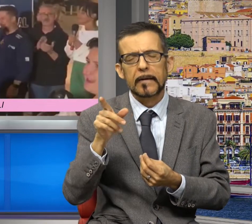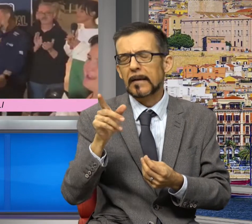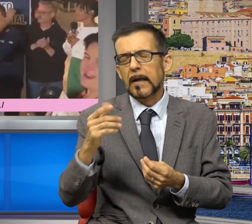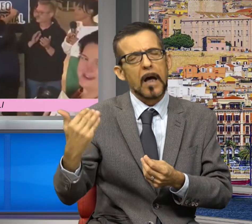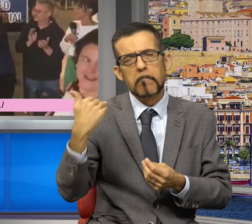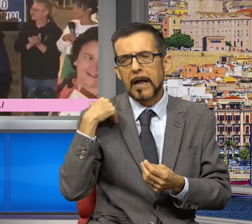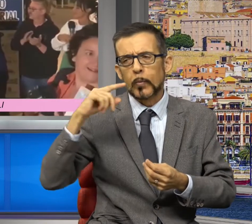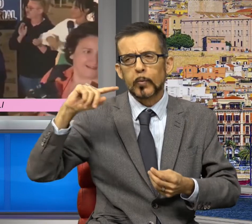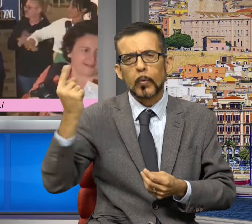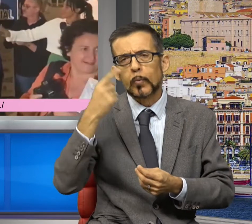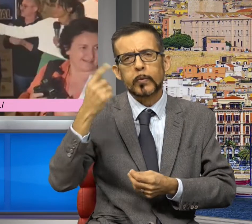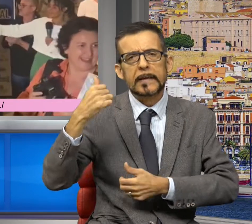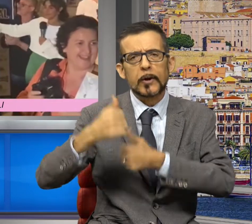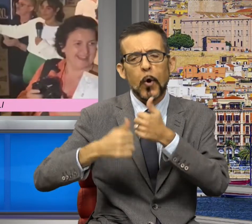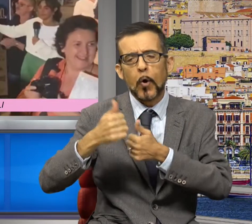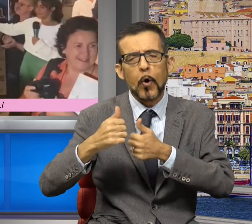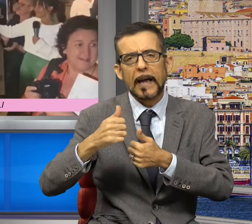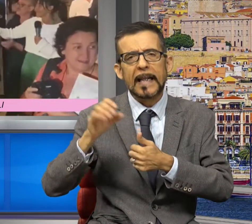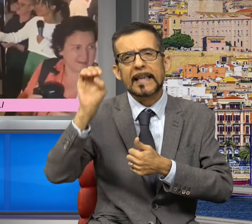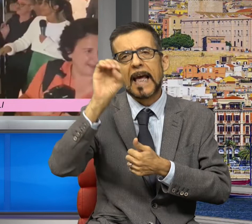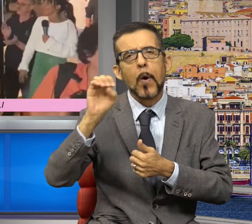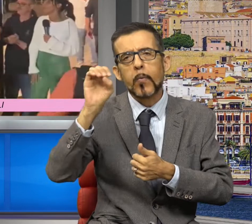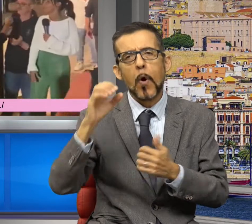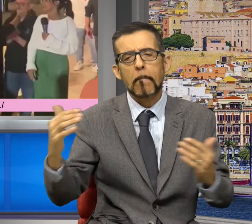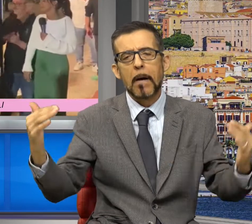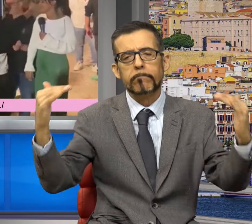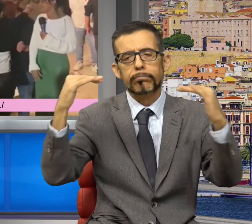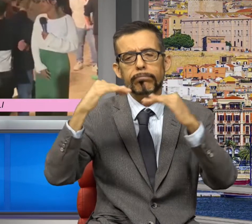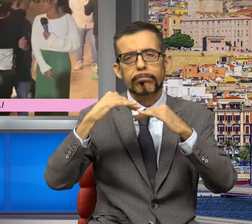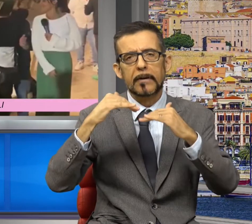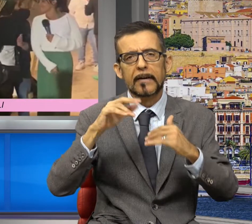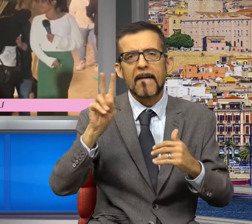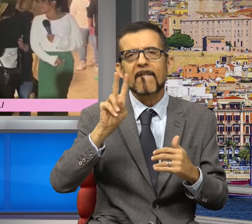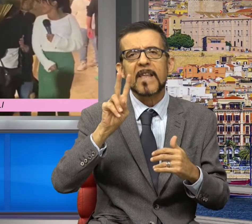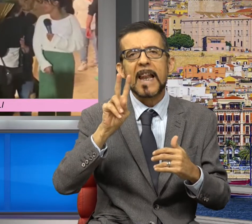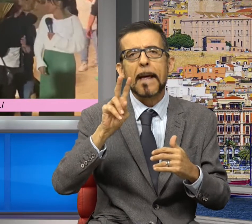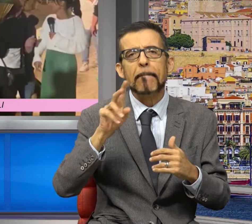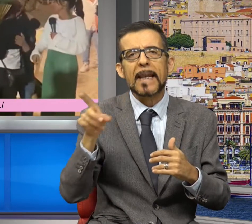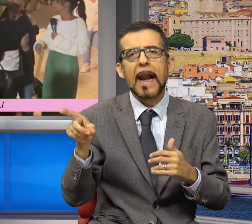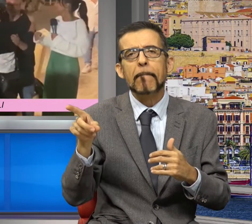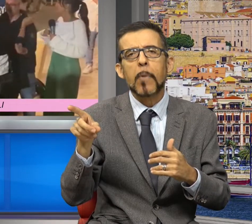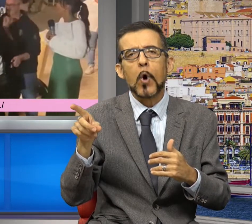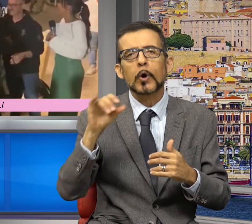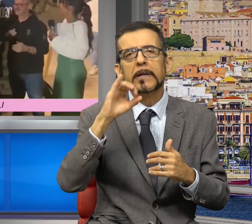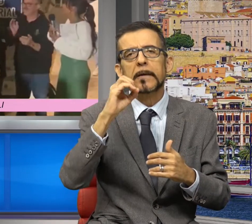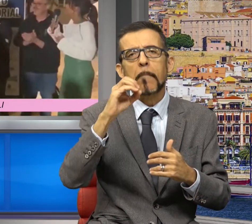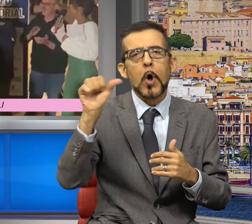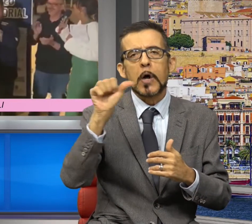ogni parte d'Europa nella splendida cornice di Villa Imperiale a Posillipo, ma ha dimostrato coraggio e tenacia, la stessa